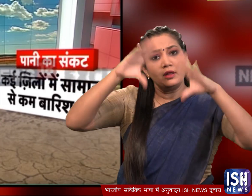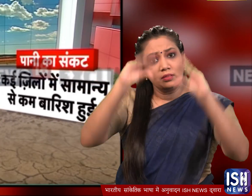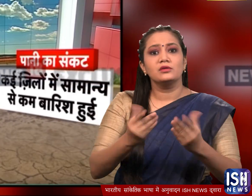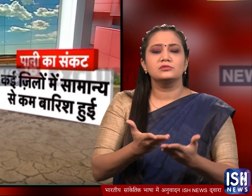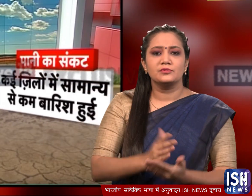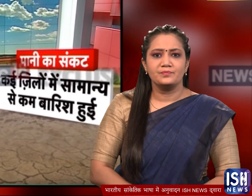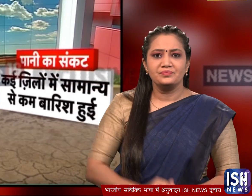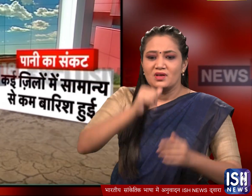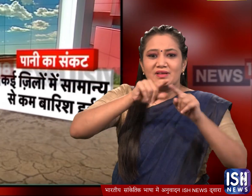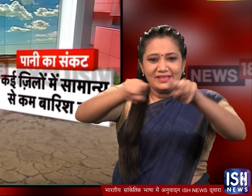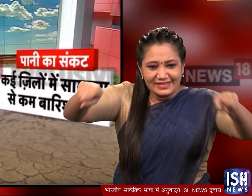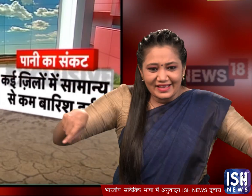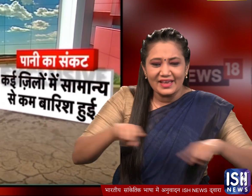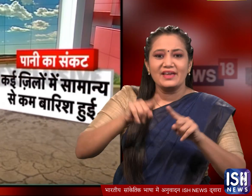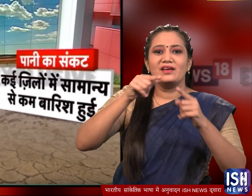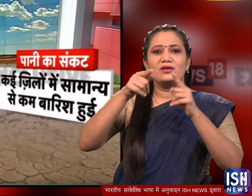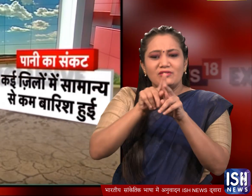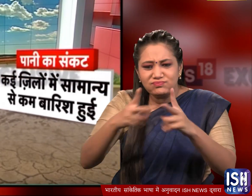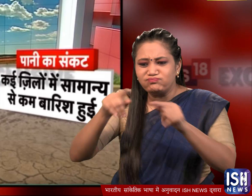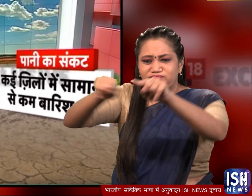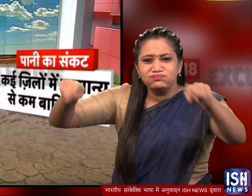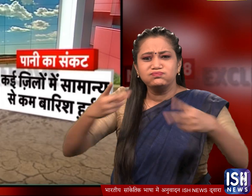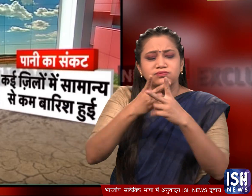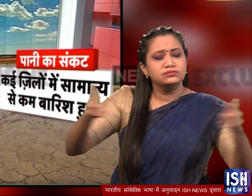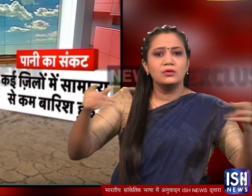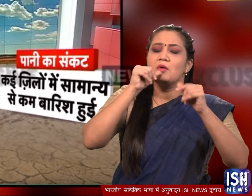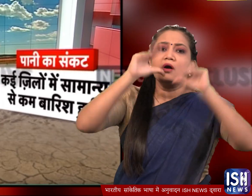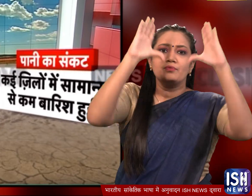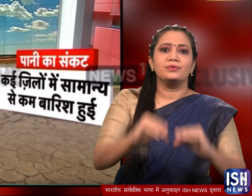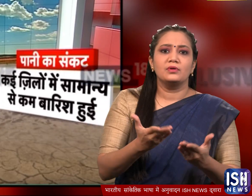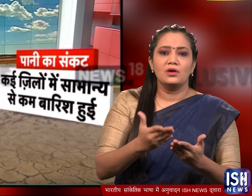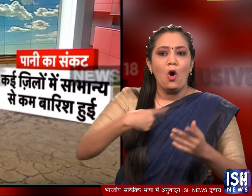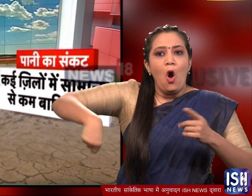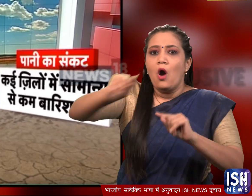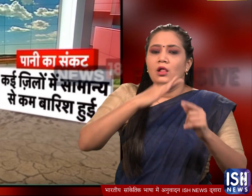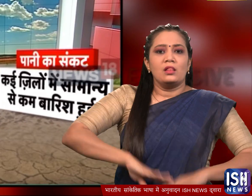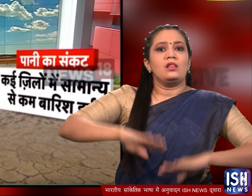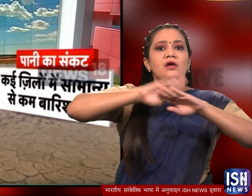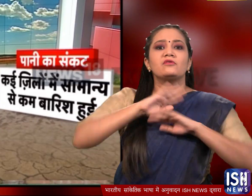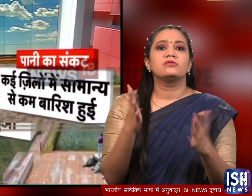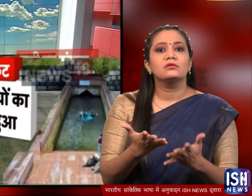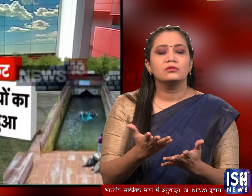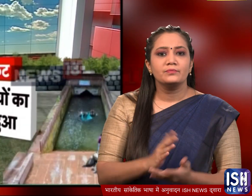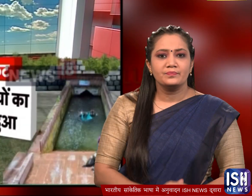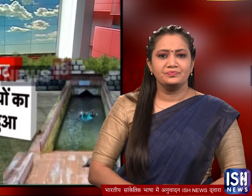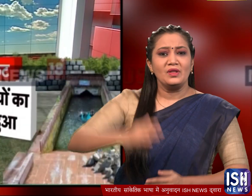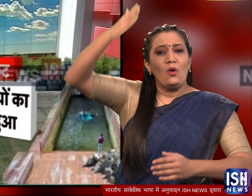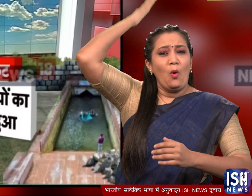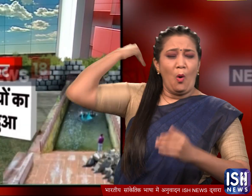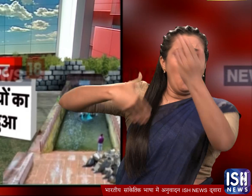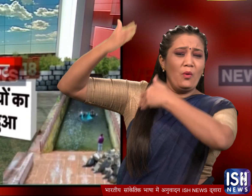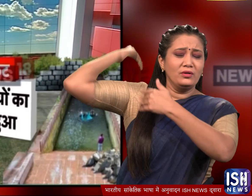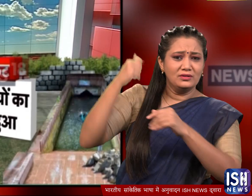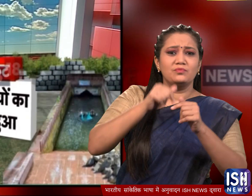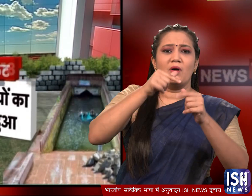हुई। इसलिए तालाब और जलाशयों में भी पानी इतना नहीं है कि सबकी प्यास बुझ सके। और वहाँ जो सदियों पहले